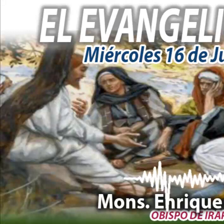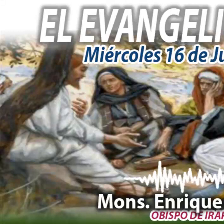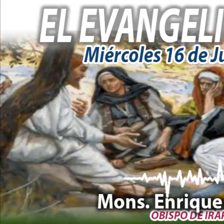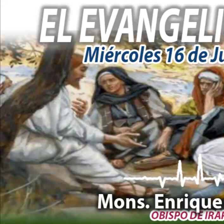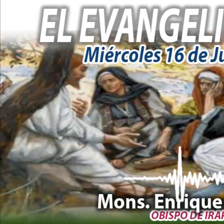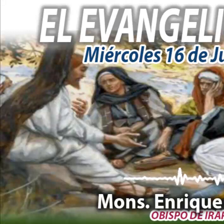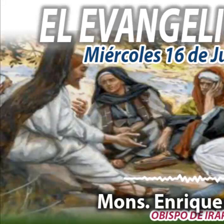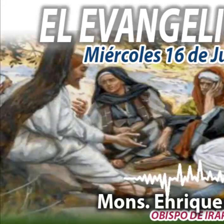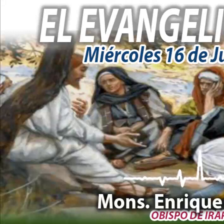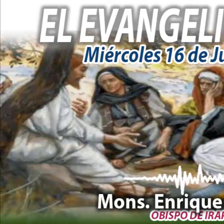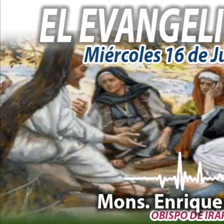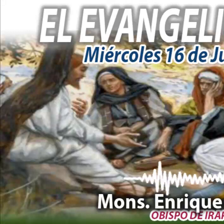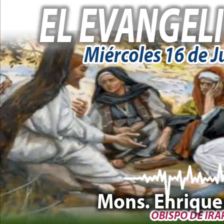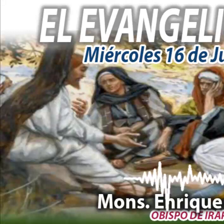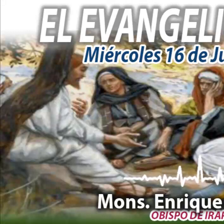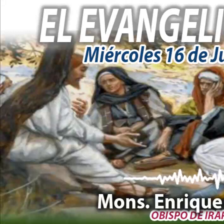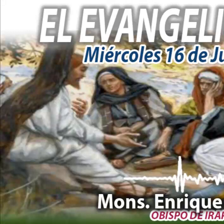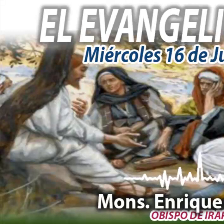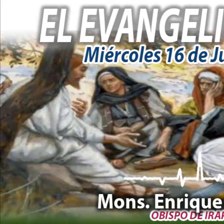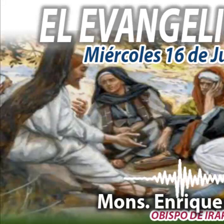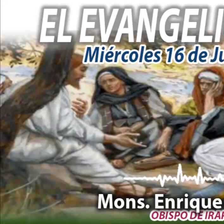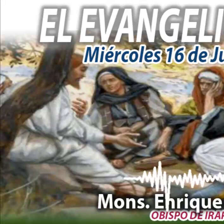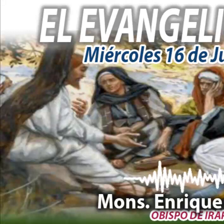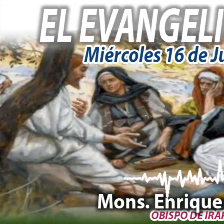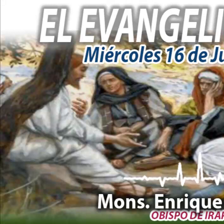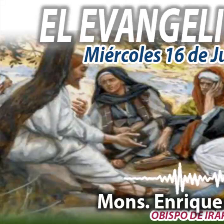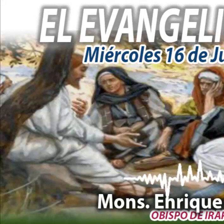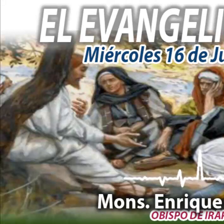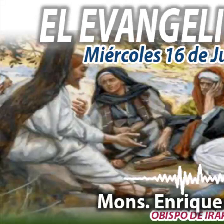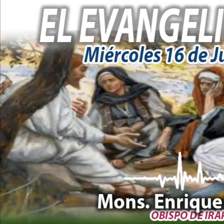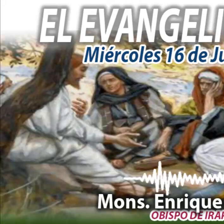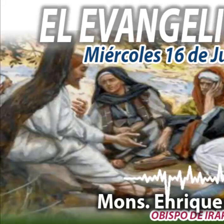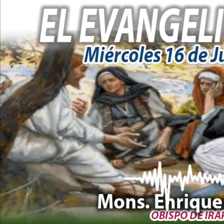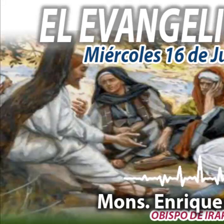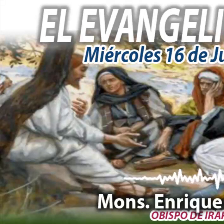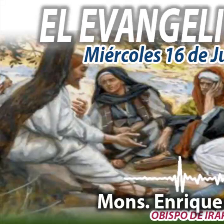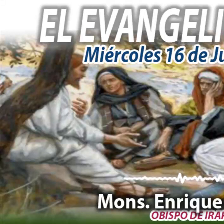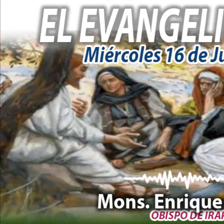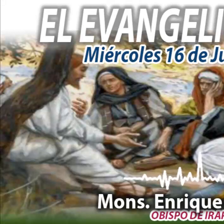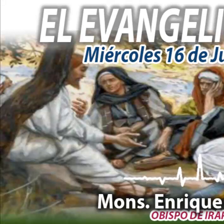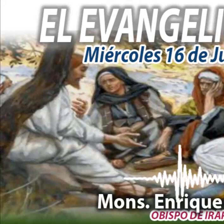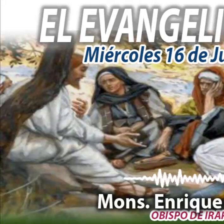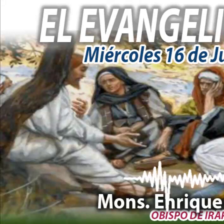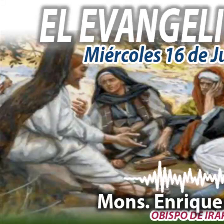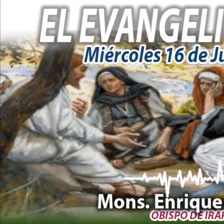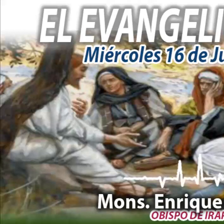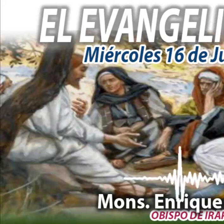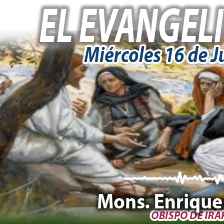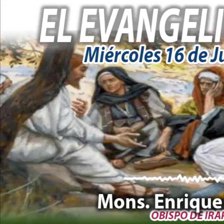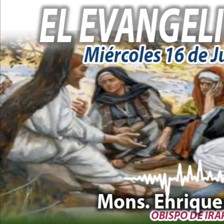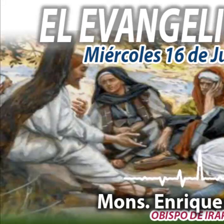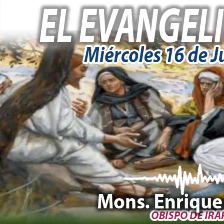El Evangelio del Día, en voz de Monseñor Enrique Díaz, a través de Radio María, voz